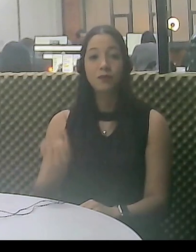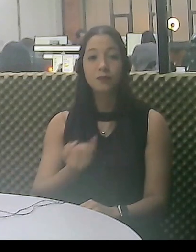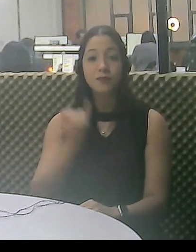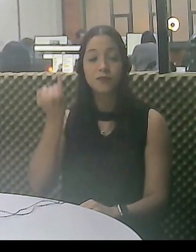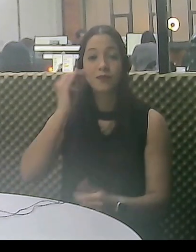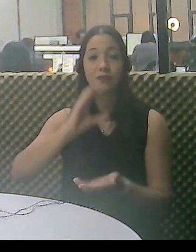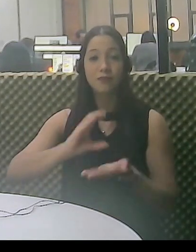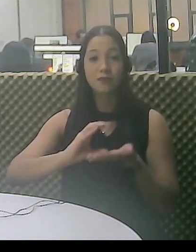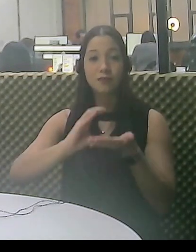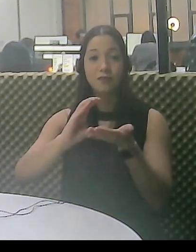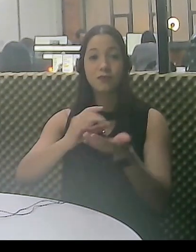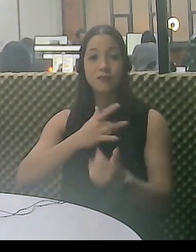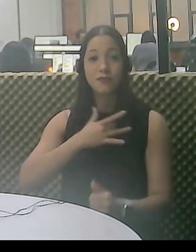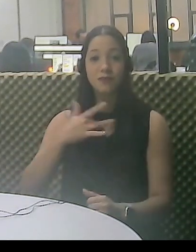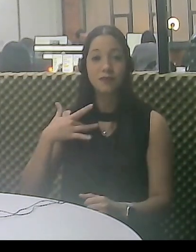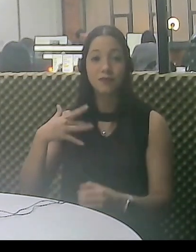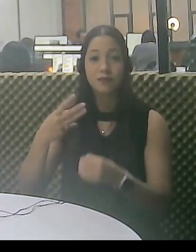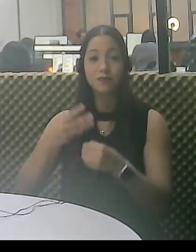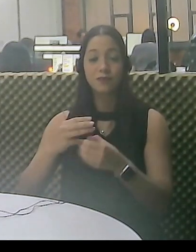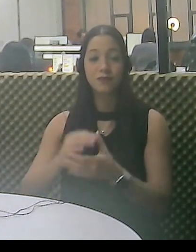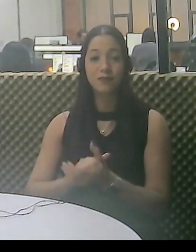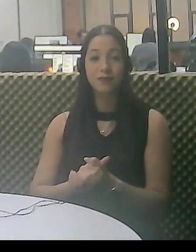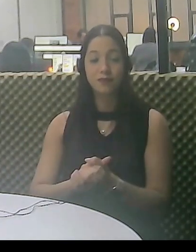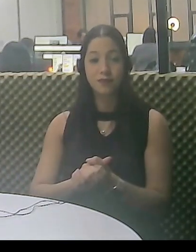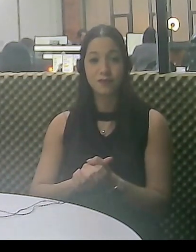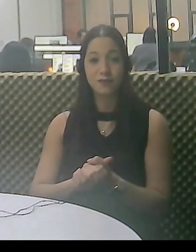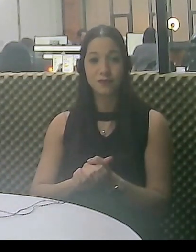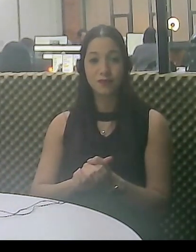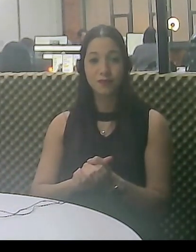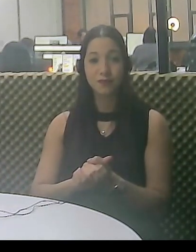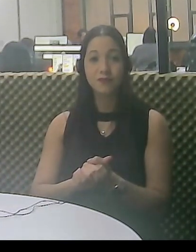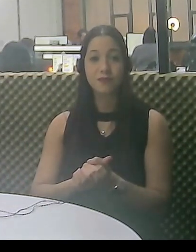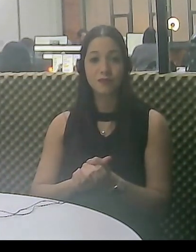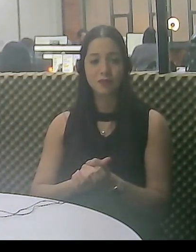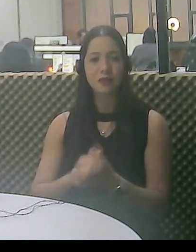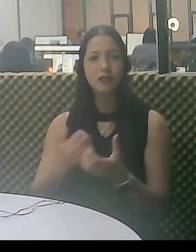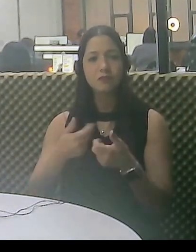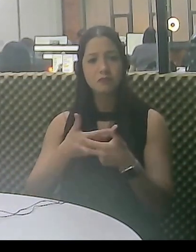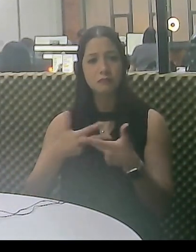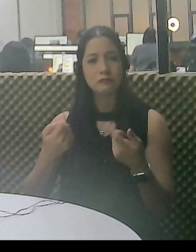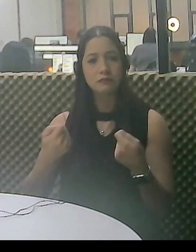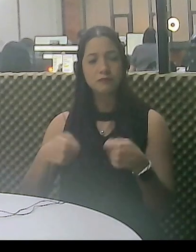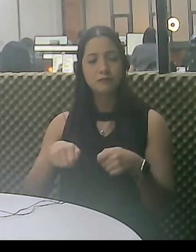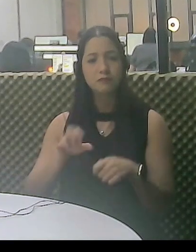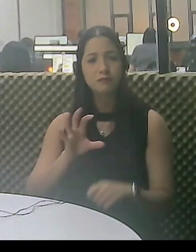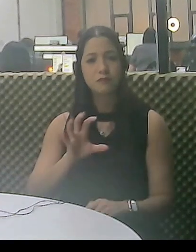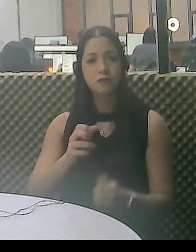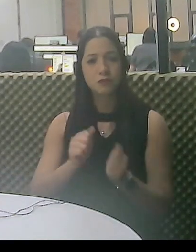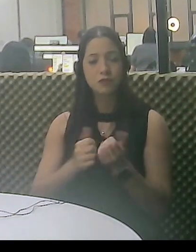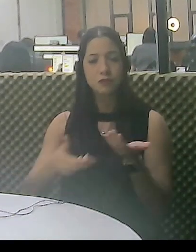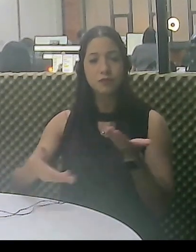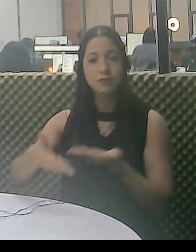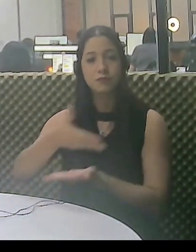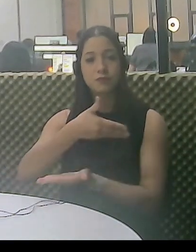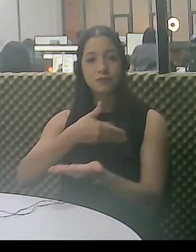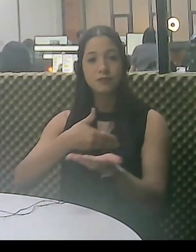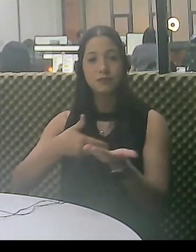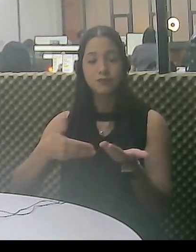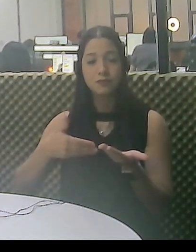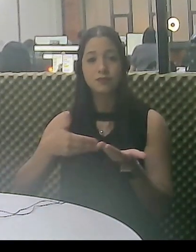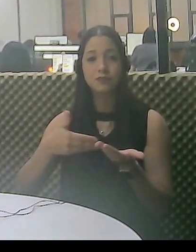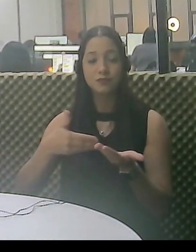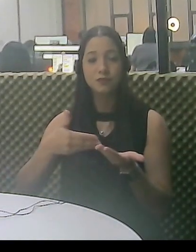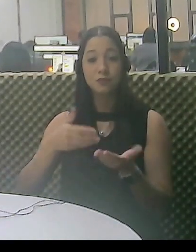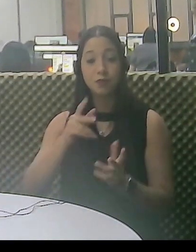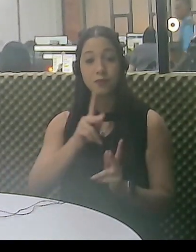importância do investimento na saúde do município. As coisas deveriam ser feitas assim, né? Todo mundo em conjunto. Então nós temos que favorecer